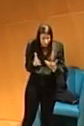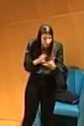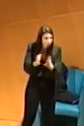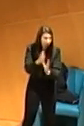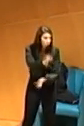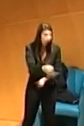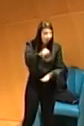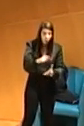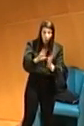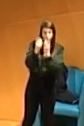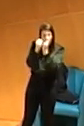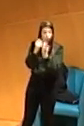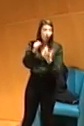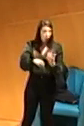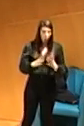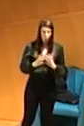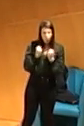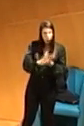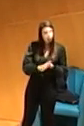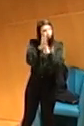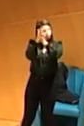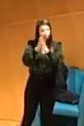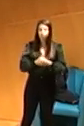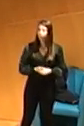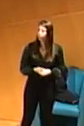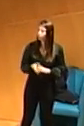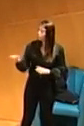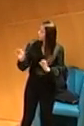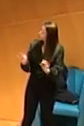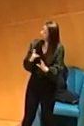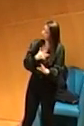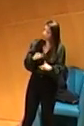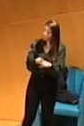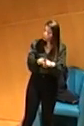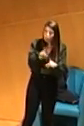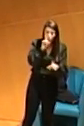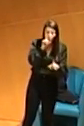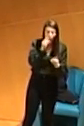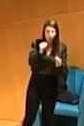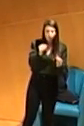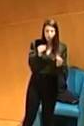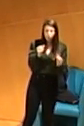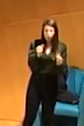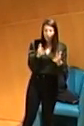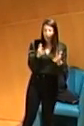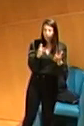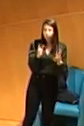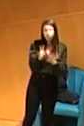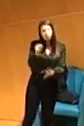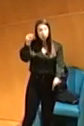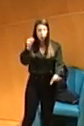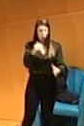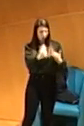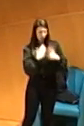compétences. Alors après, ce qui est intéressant aussi, c'est de comprendre que le regard sur le handicap a